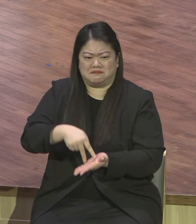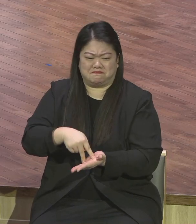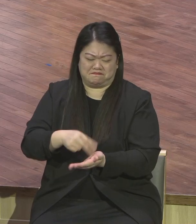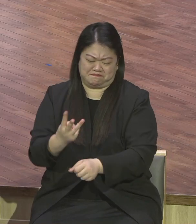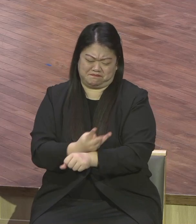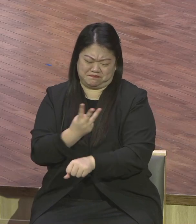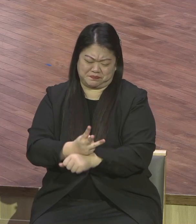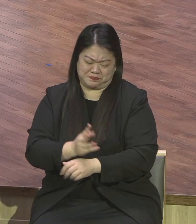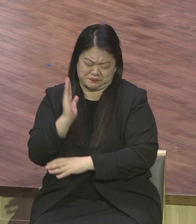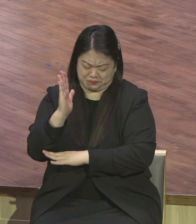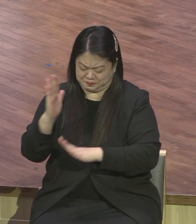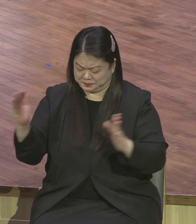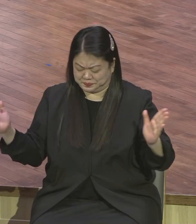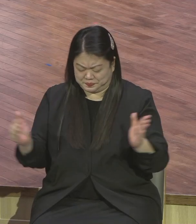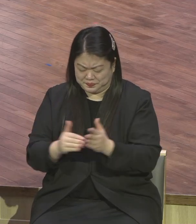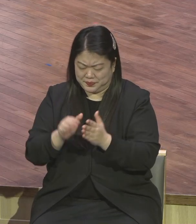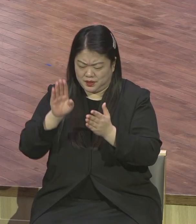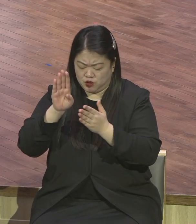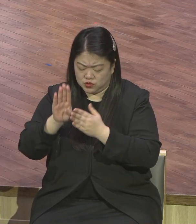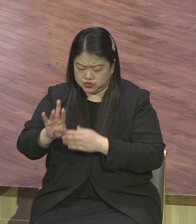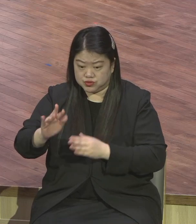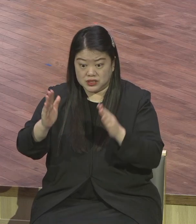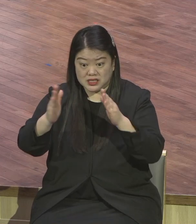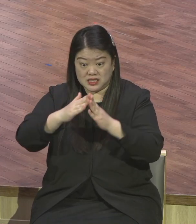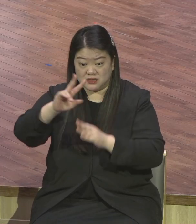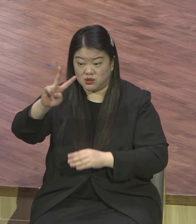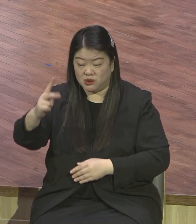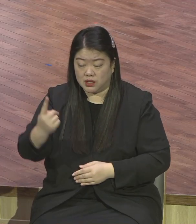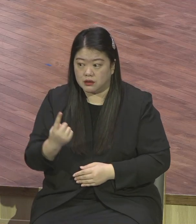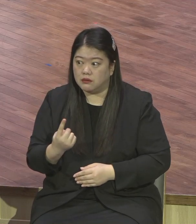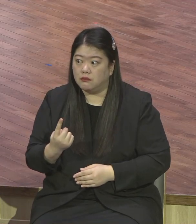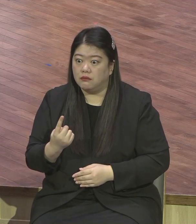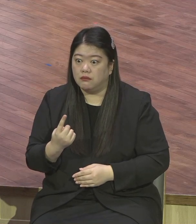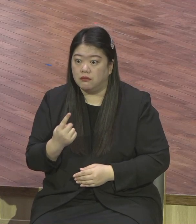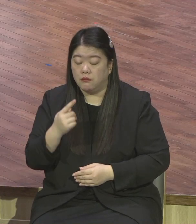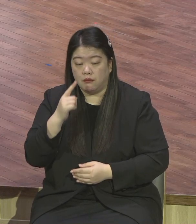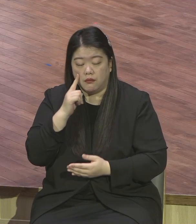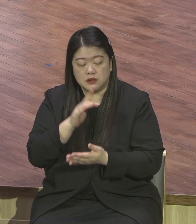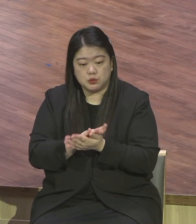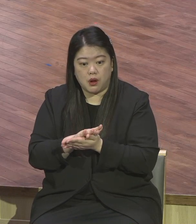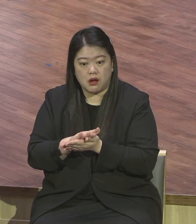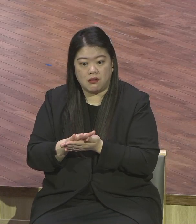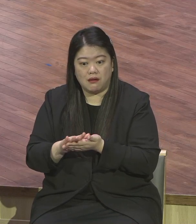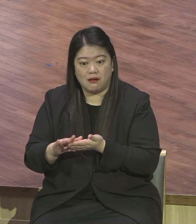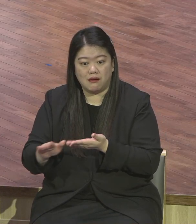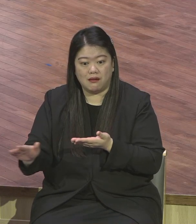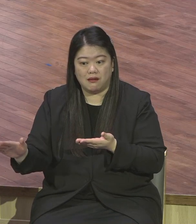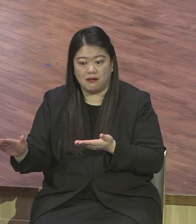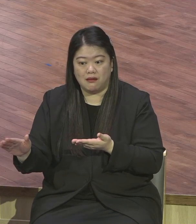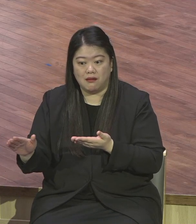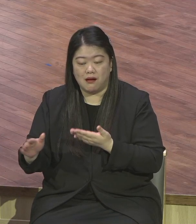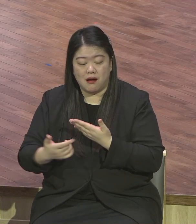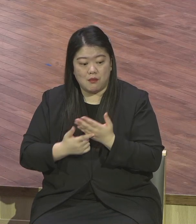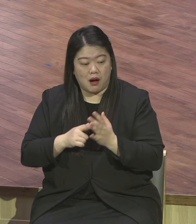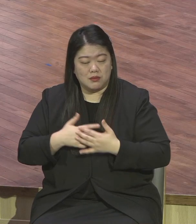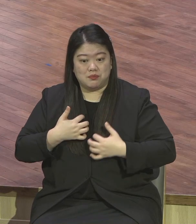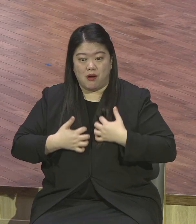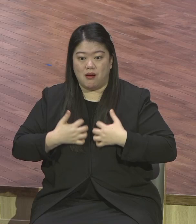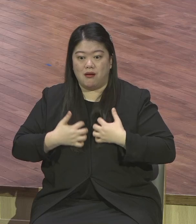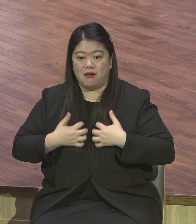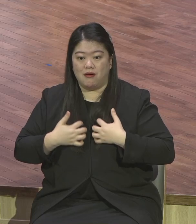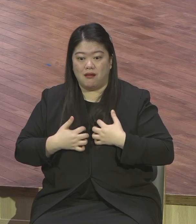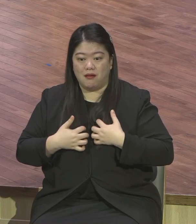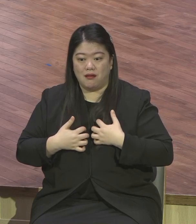매주 체험했다니까요. 야 그렇구나. 은혜 받고 설교 듣는 것도